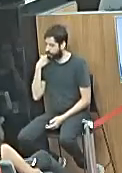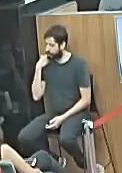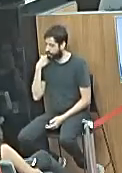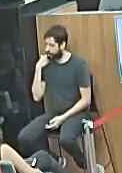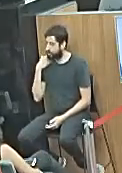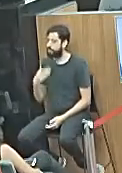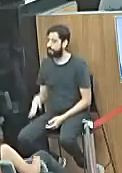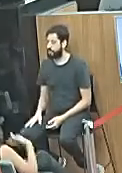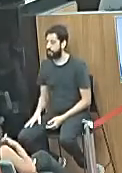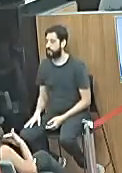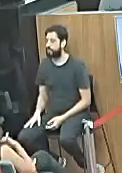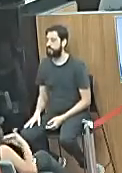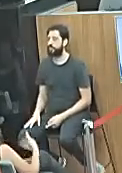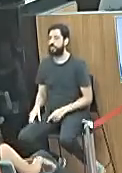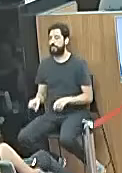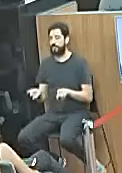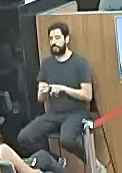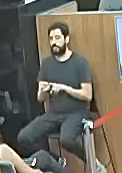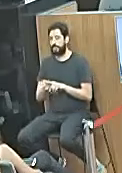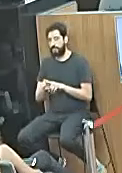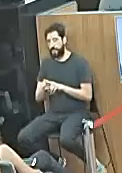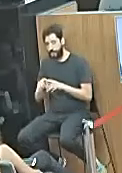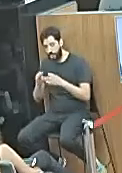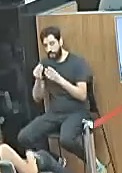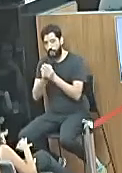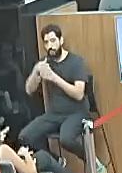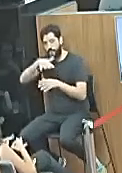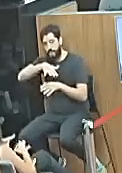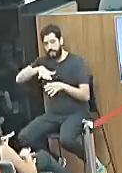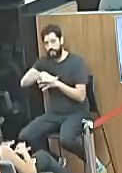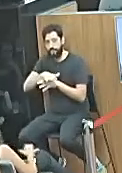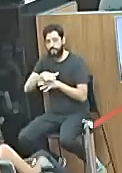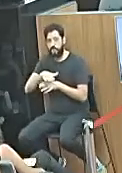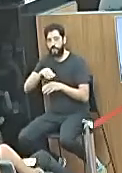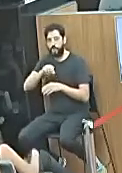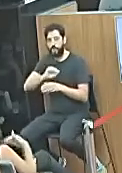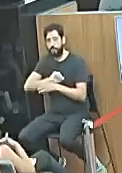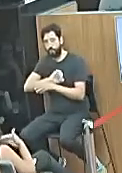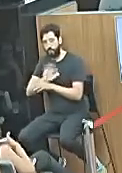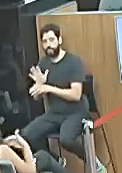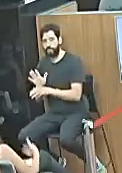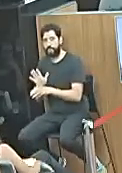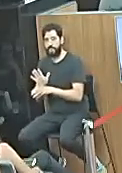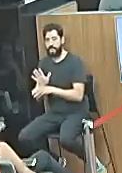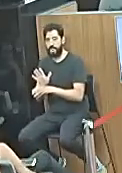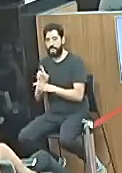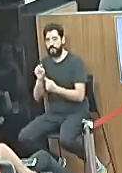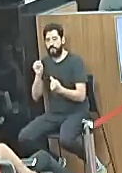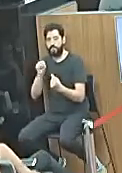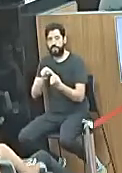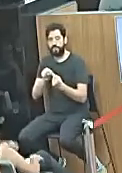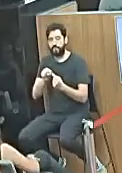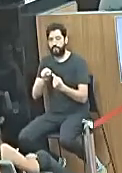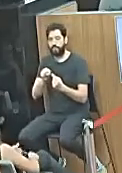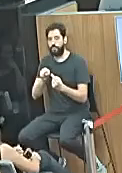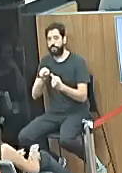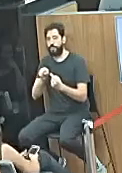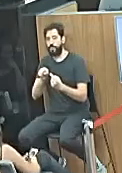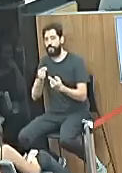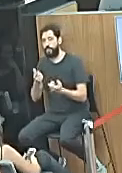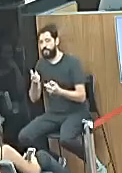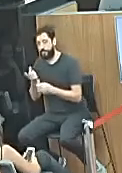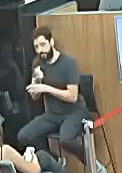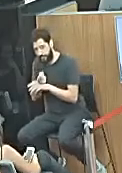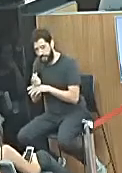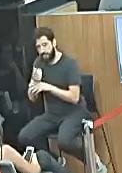incluirá e da região intermediária de montes claros nas metas físicas e financeiras da ação 40